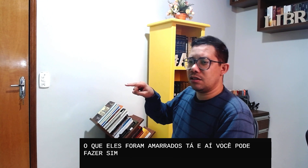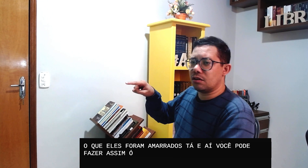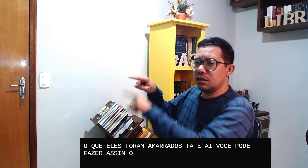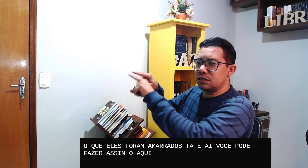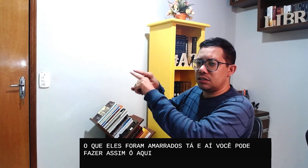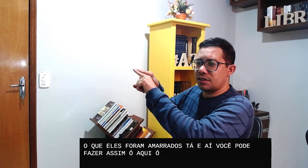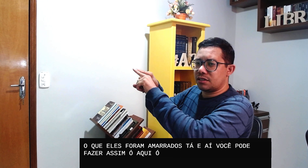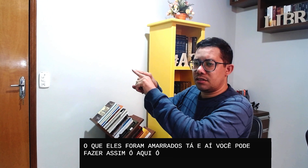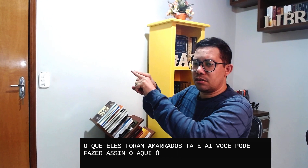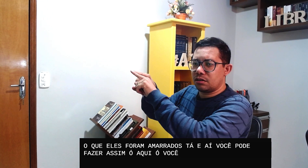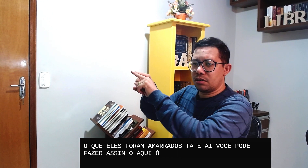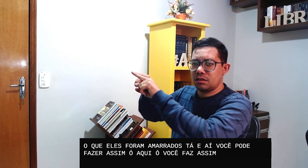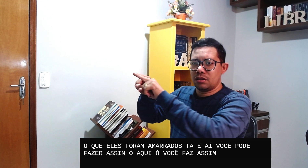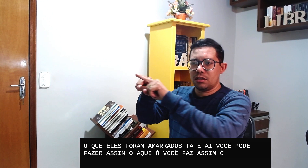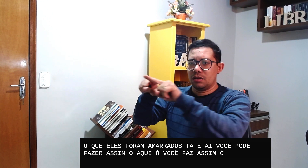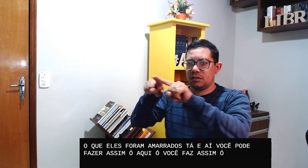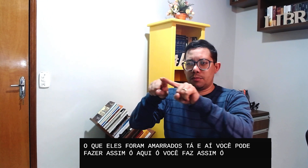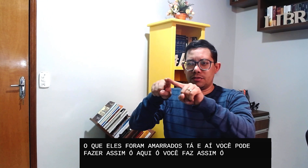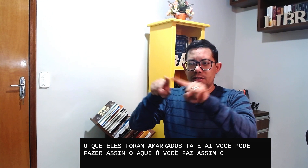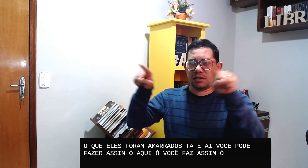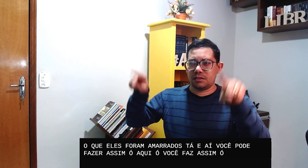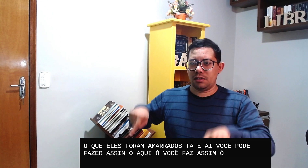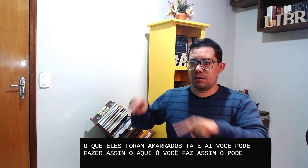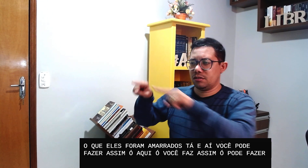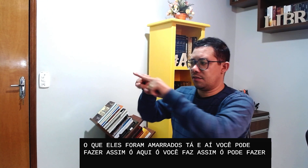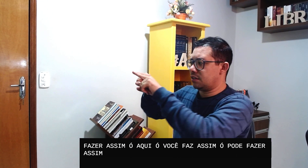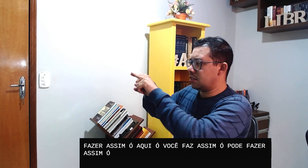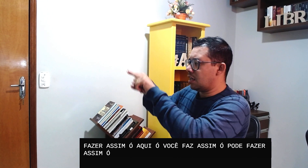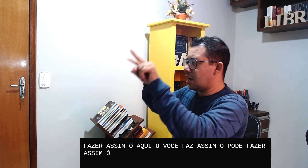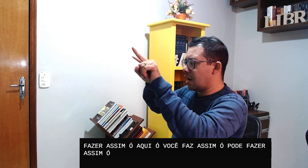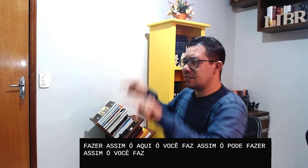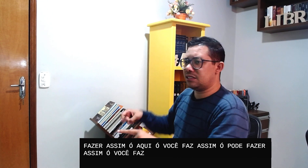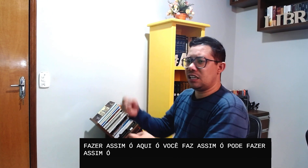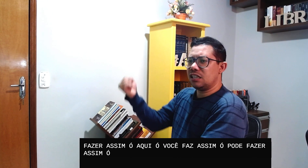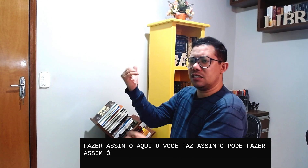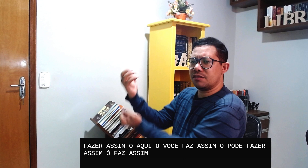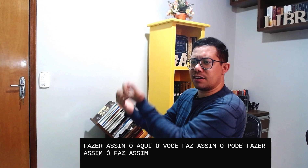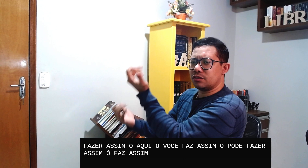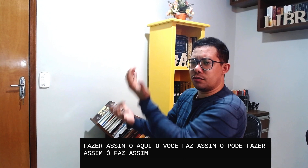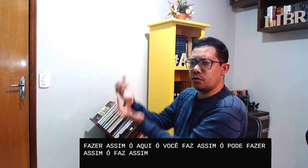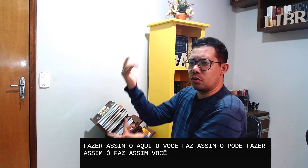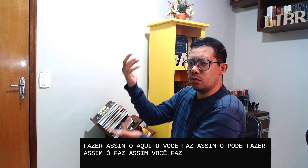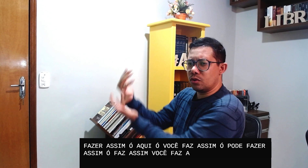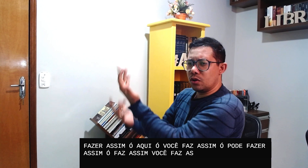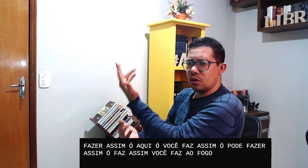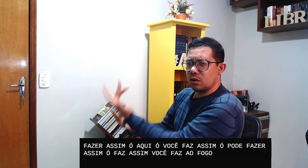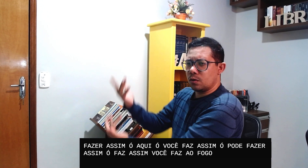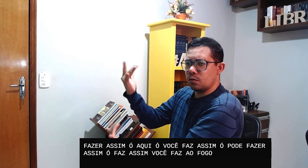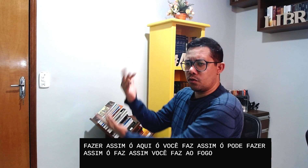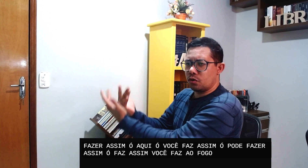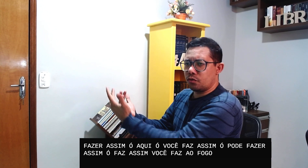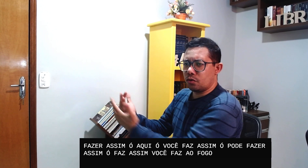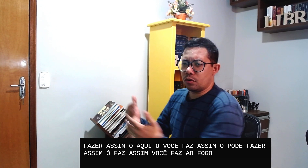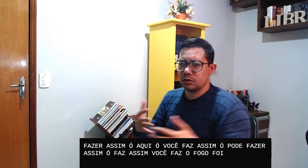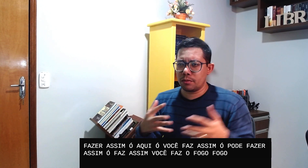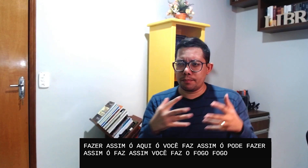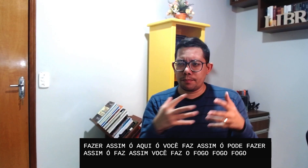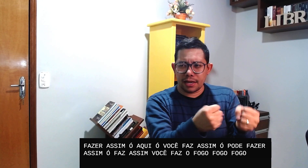ó. Você faz assim, ó. Pode fazer assim, ó. Você faz assim e você faz, ó, fogo. Fogo, fogo. Então pega